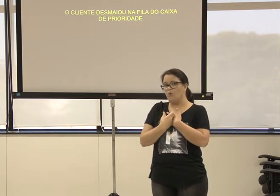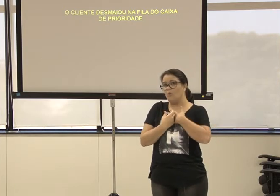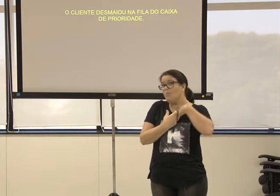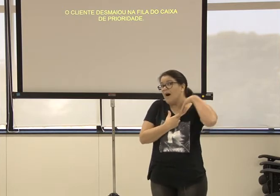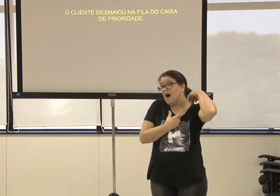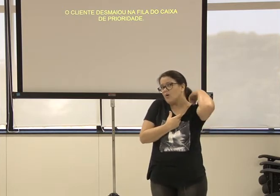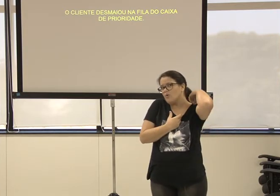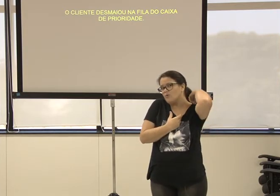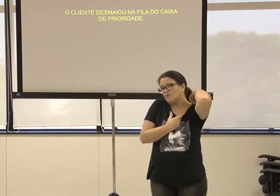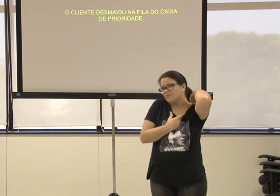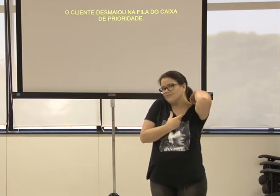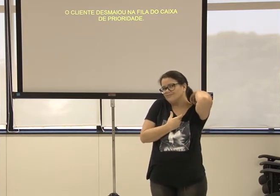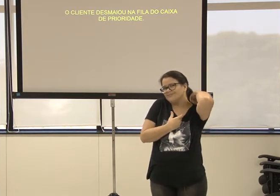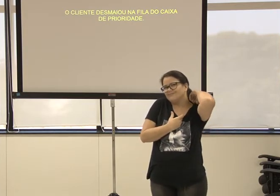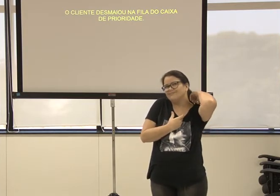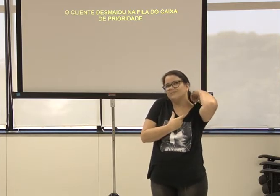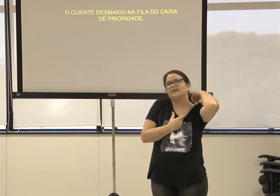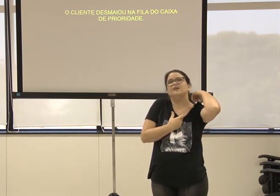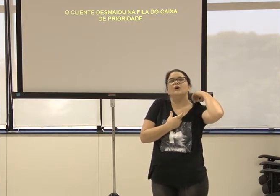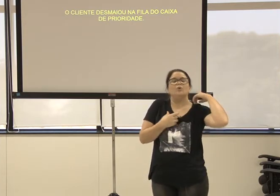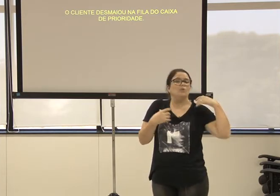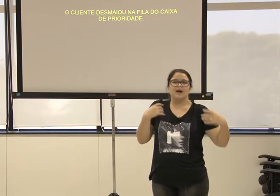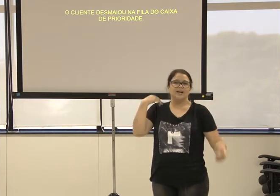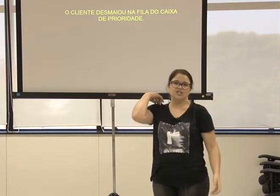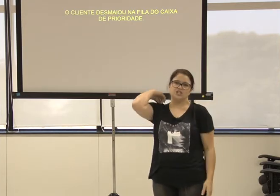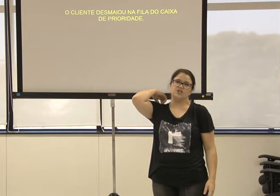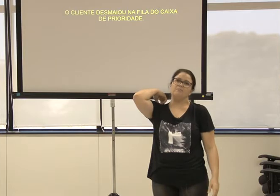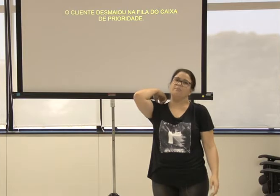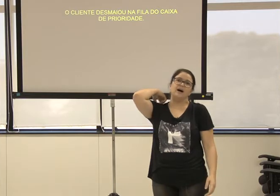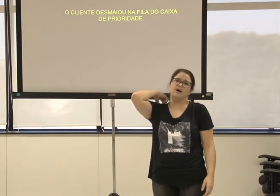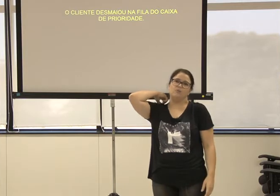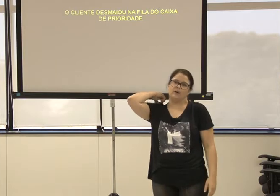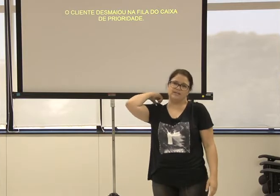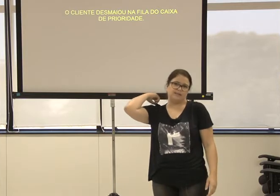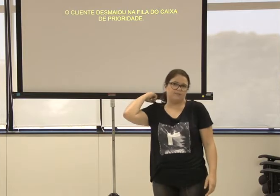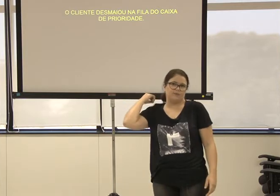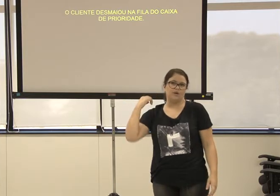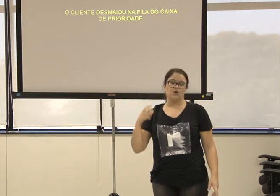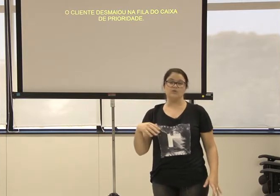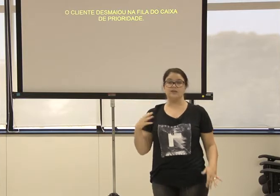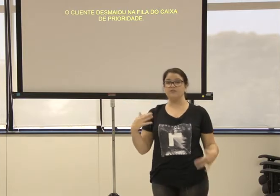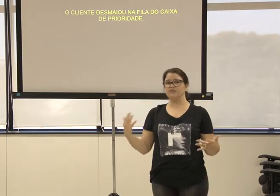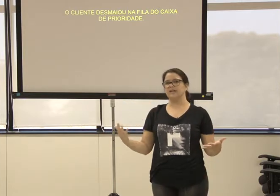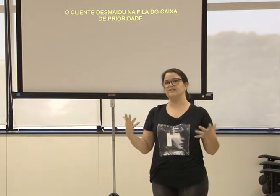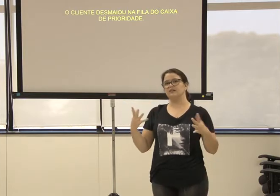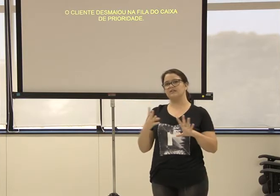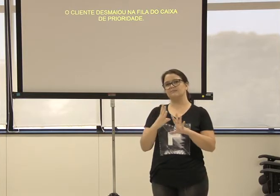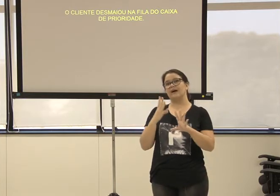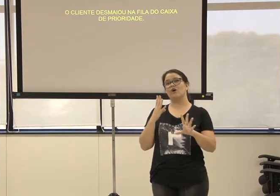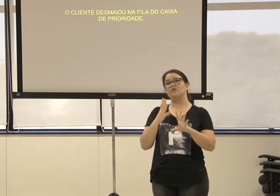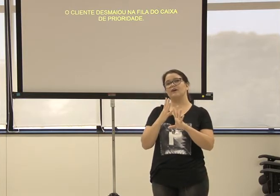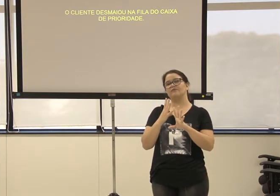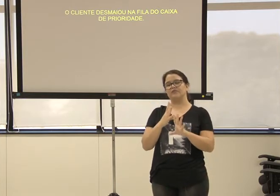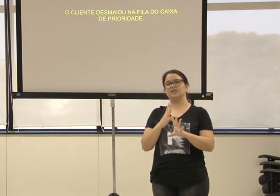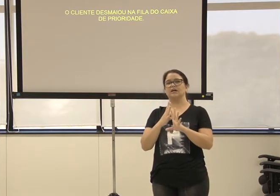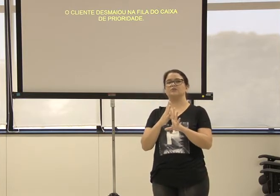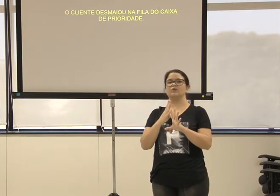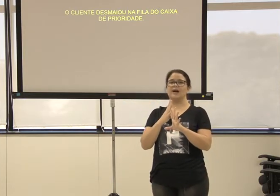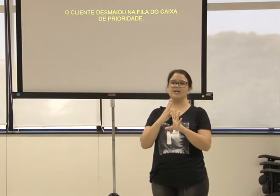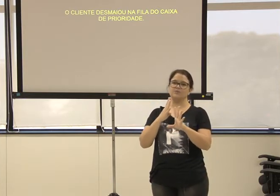um banco, um caixa de banco, por exemplo. Se eu fizesse, ele desmaiou na fila do caixa